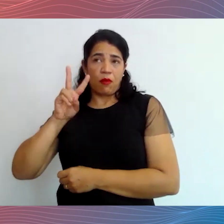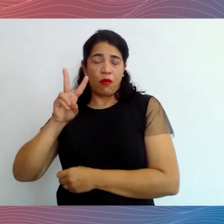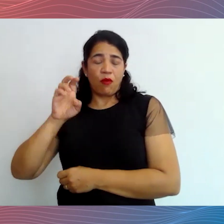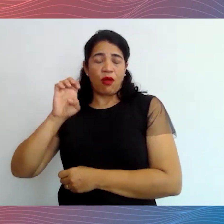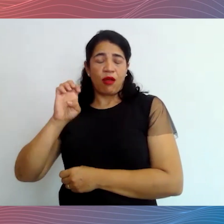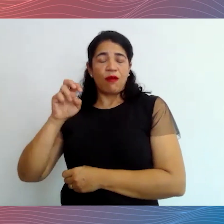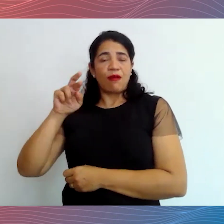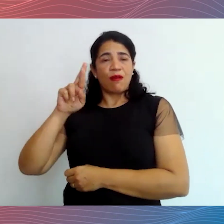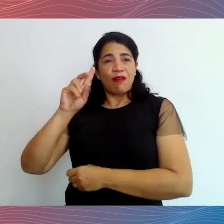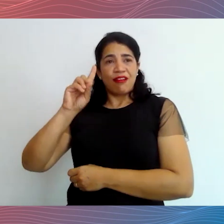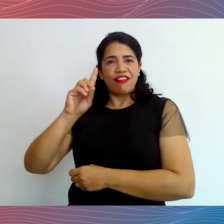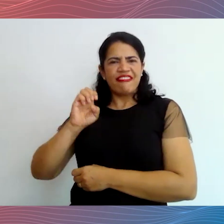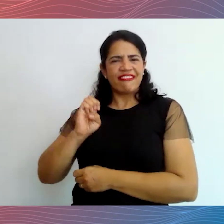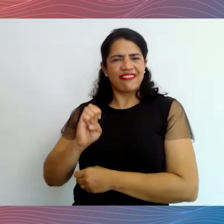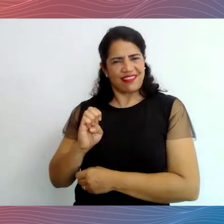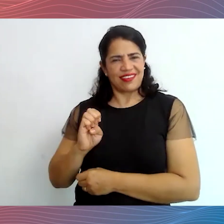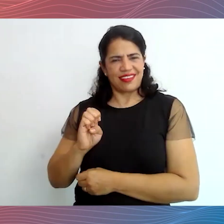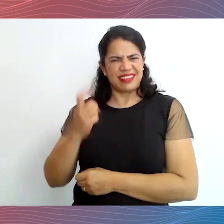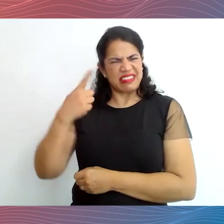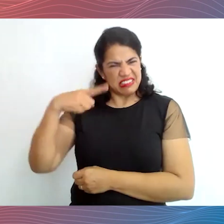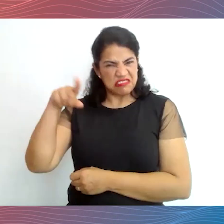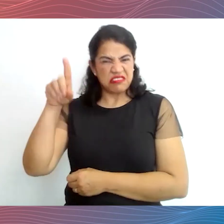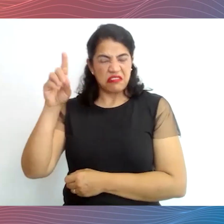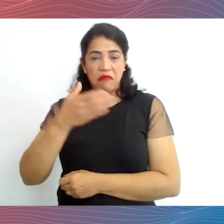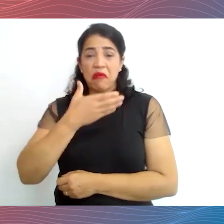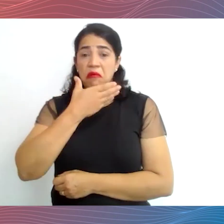E o Senhor já abriu uma porta.